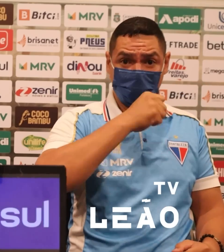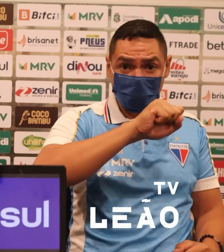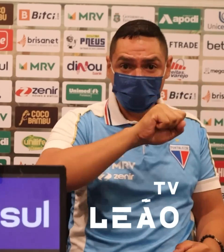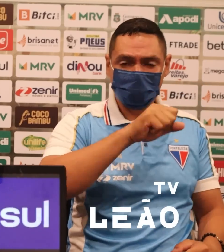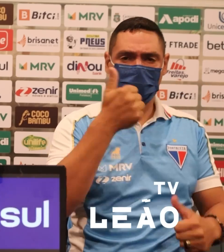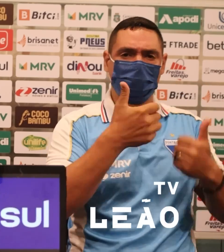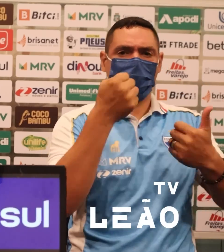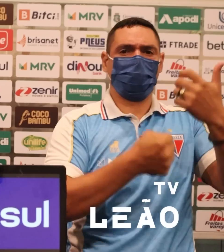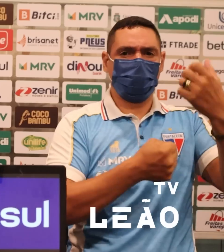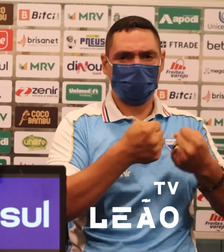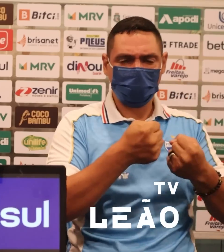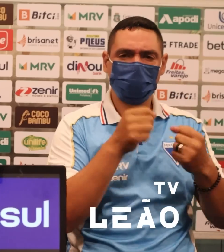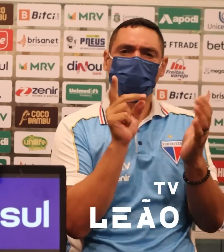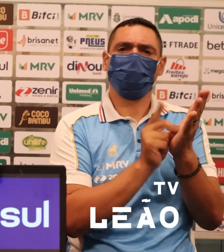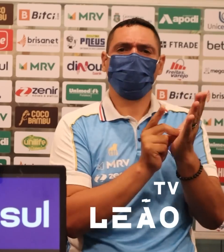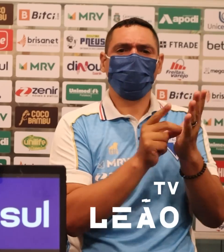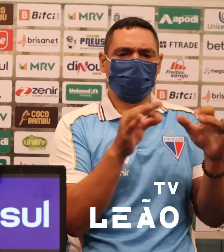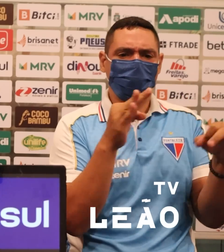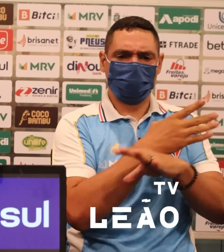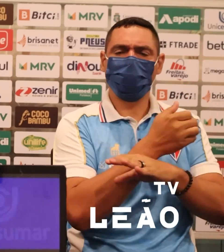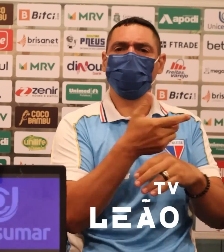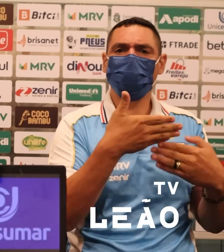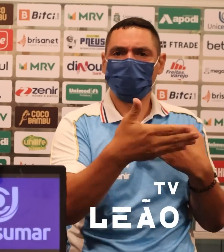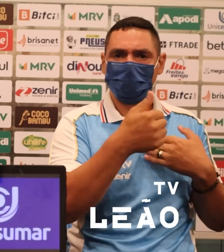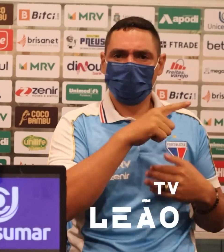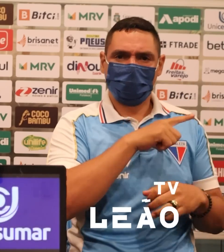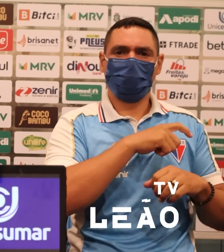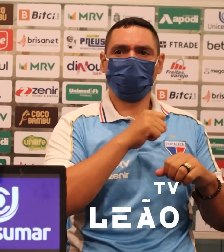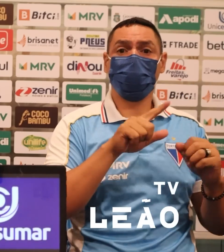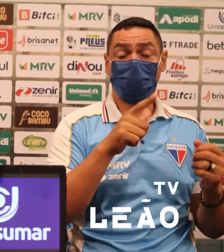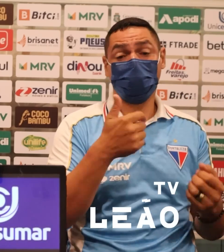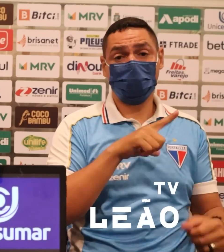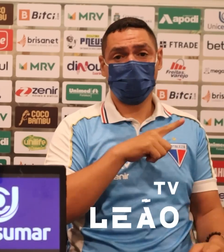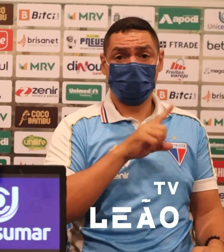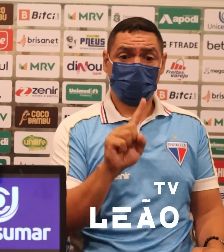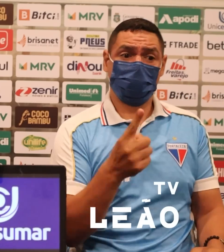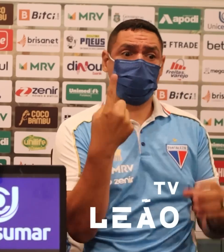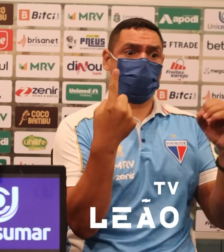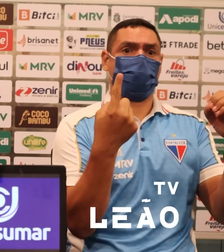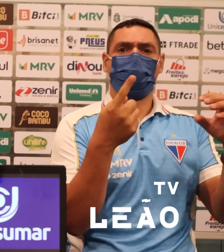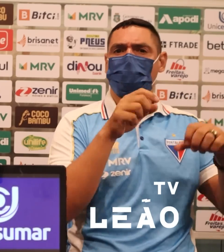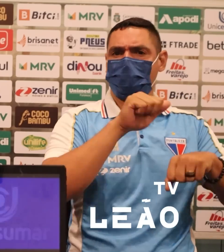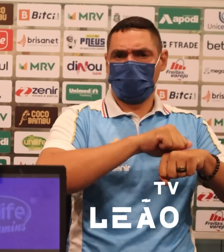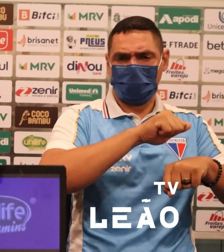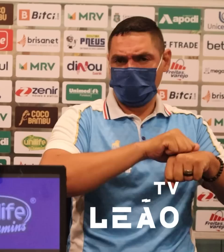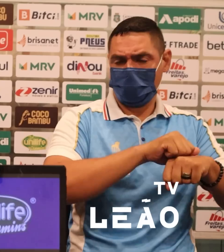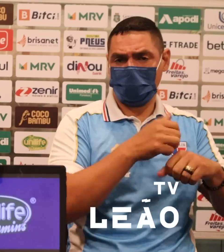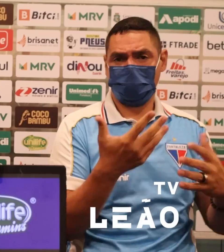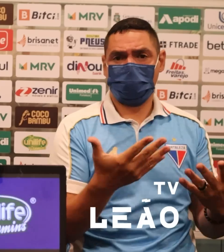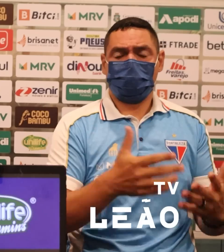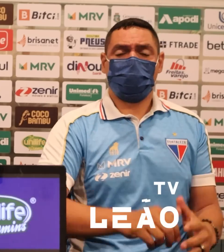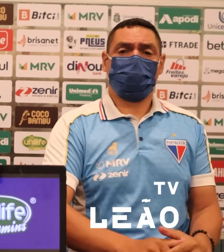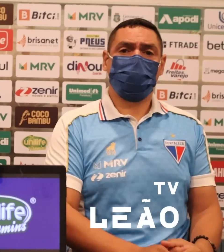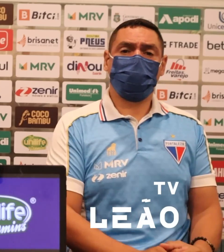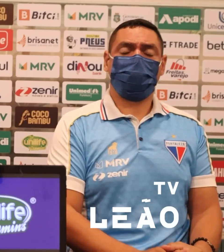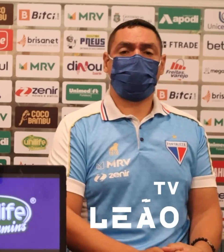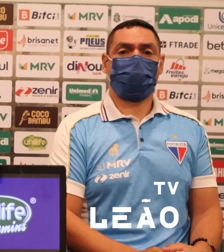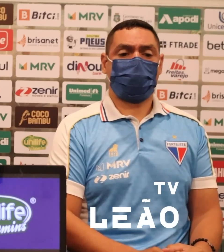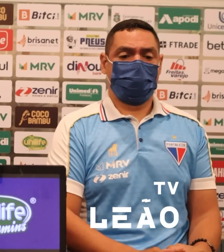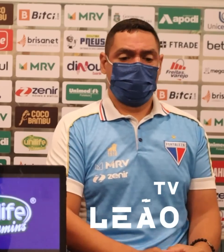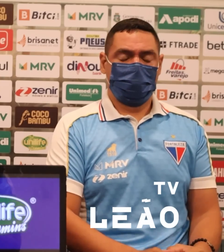e terminávamos, se Chimi termina, a partida terminava ganando Fortaleza 1-0.